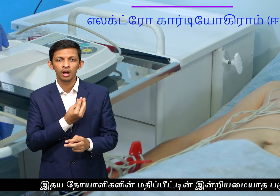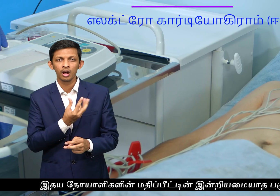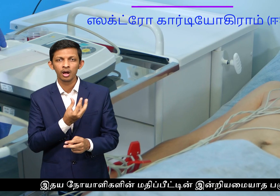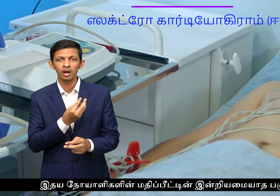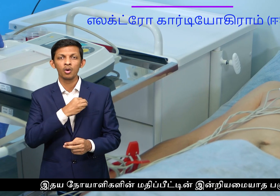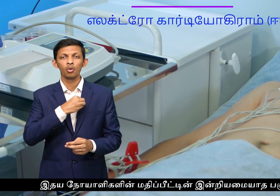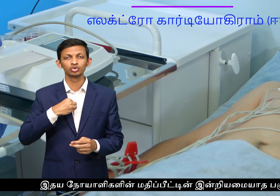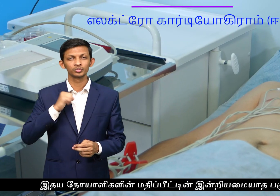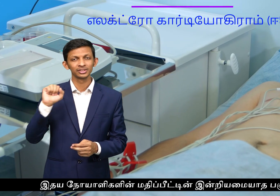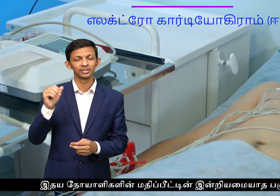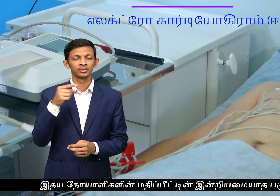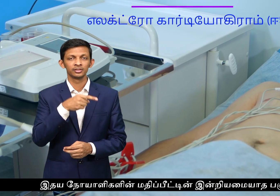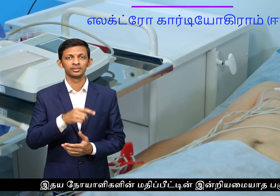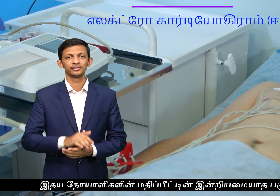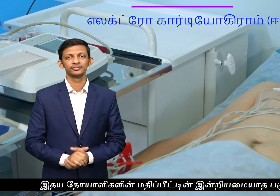உள்ளது.